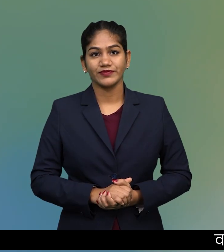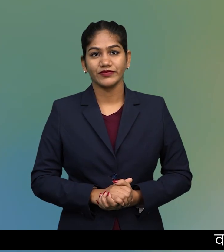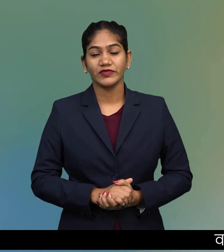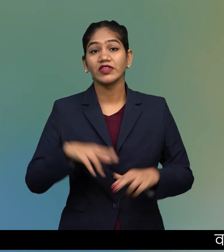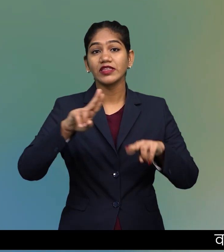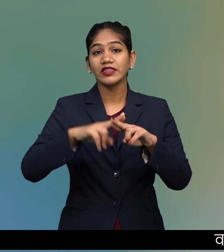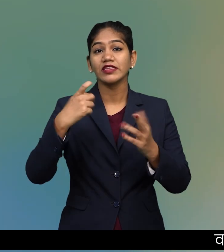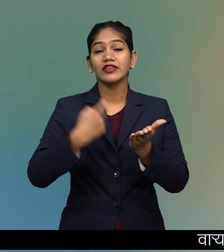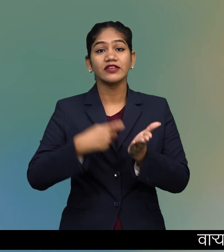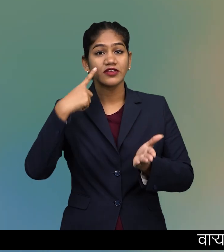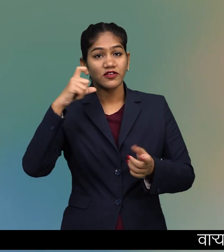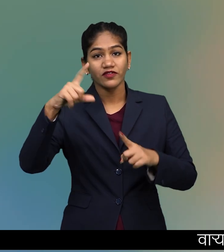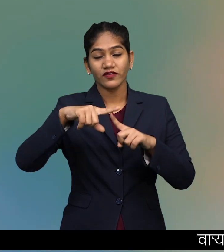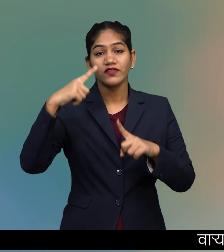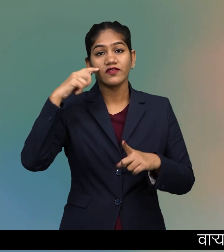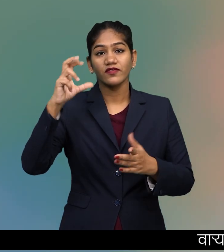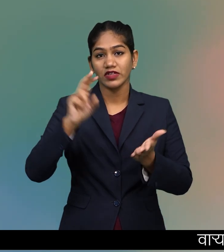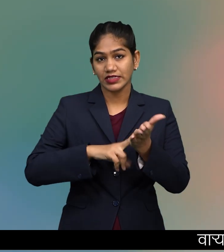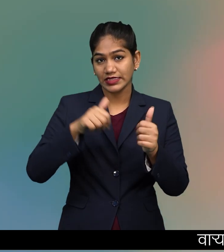वाऱ्यांचे घर्षण, वाऱ्यांची दिशा बदलणे